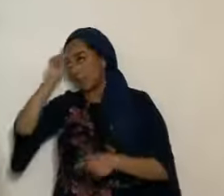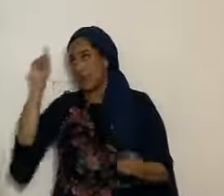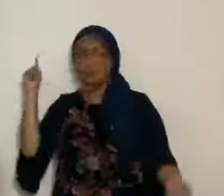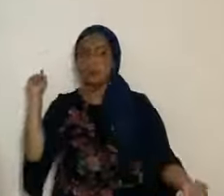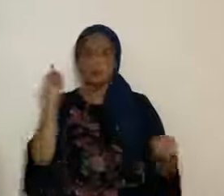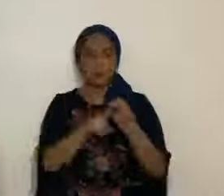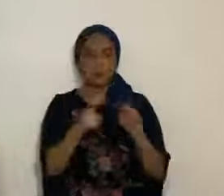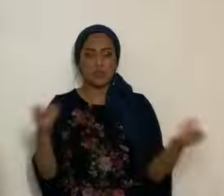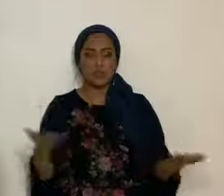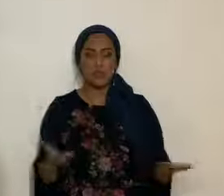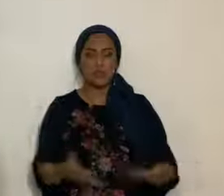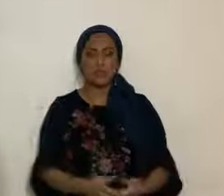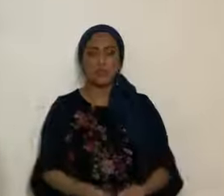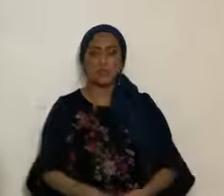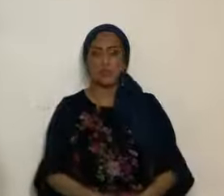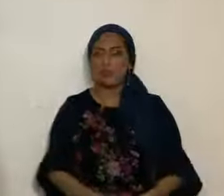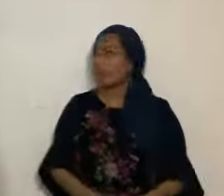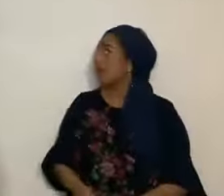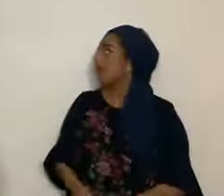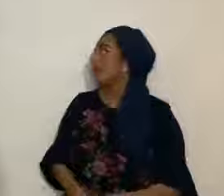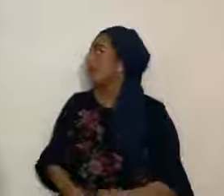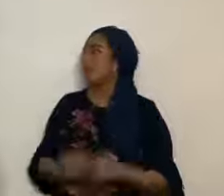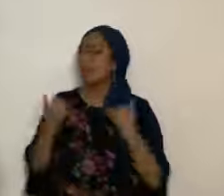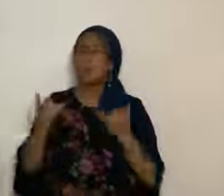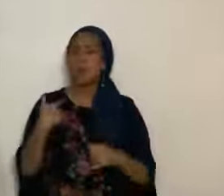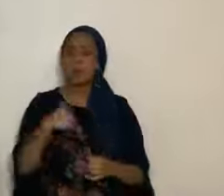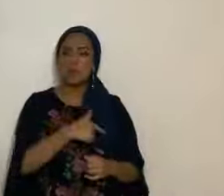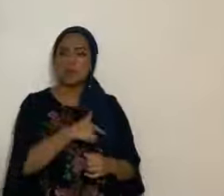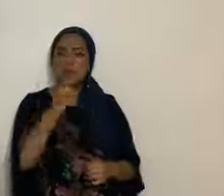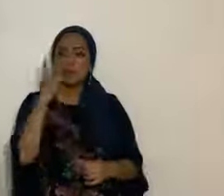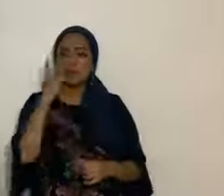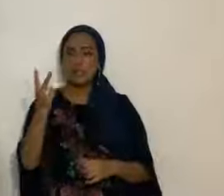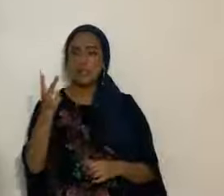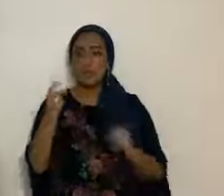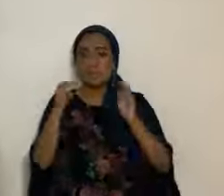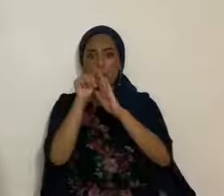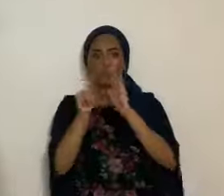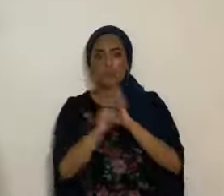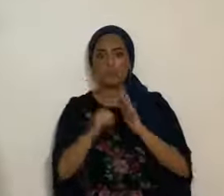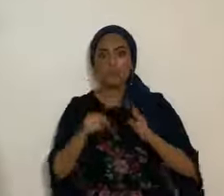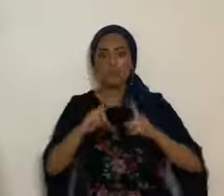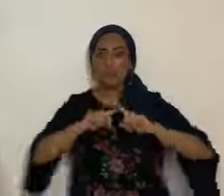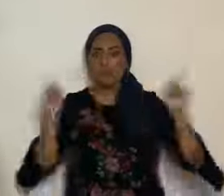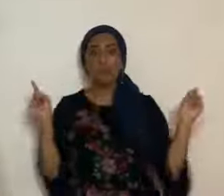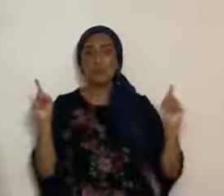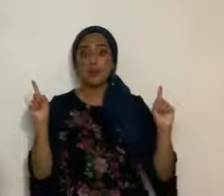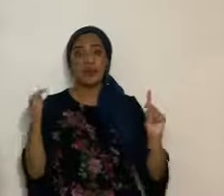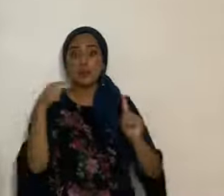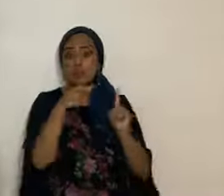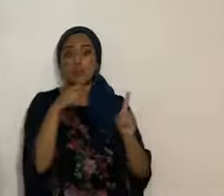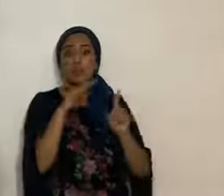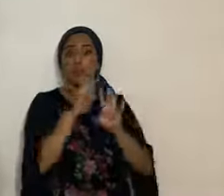aquí. Ahora vemos una actitud completamente de Moisés. Ya no